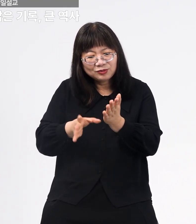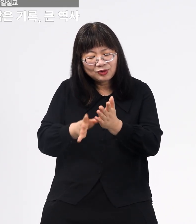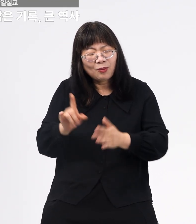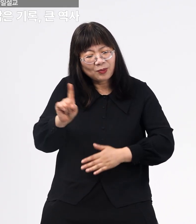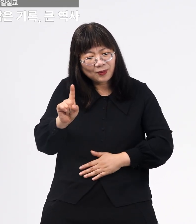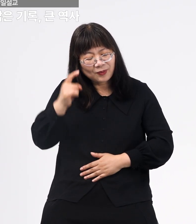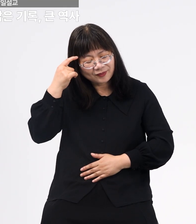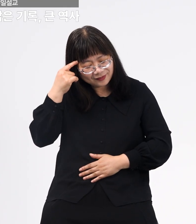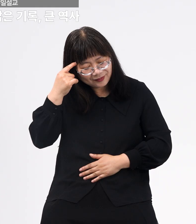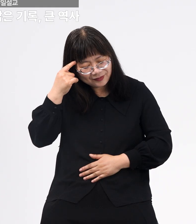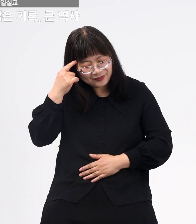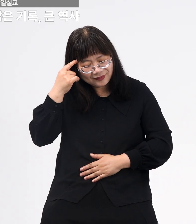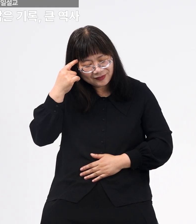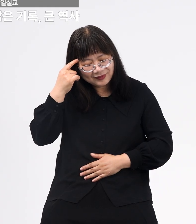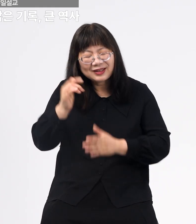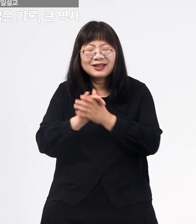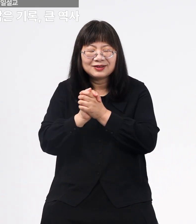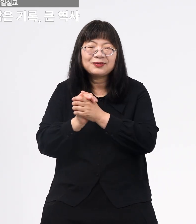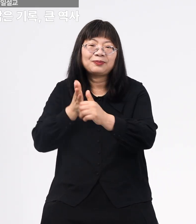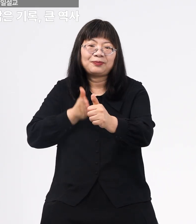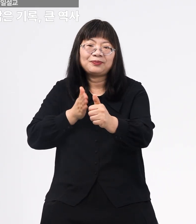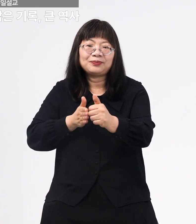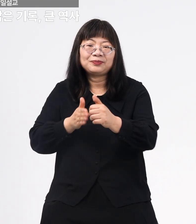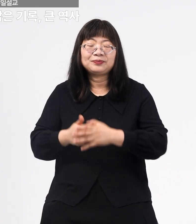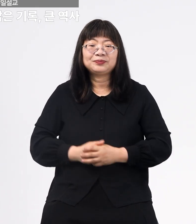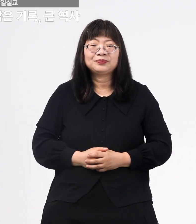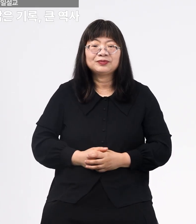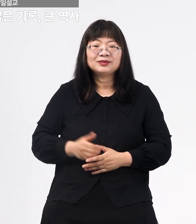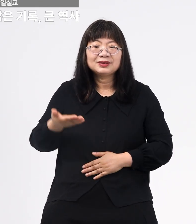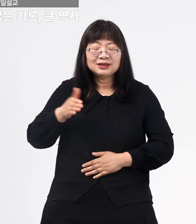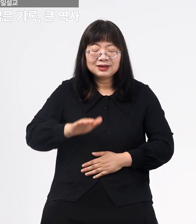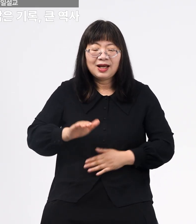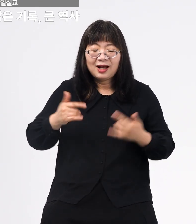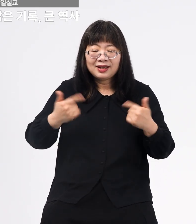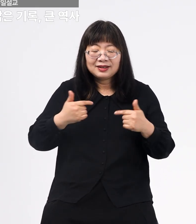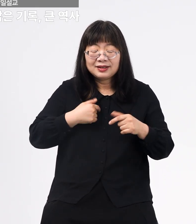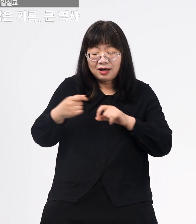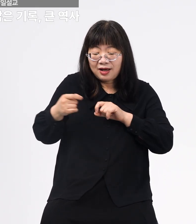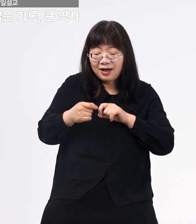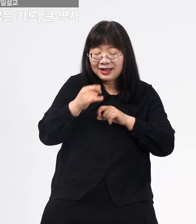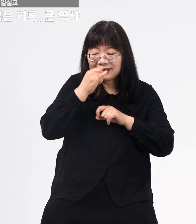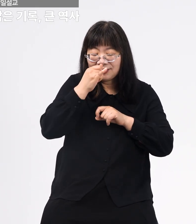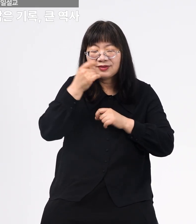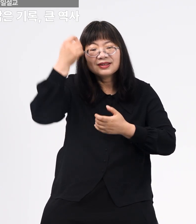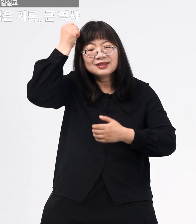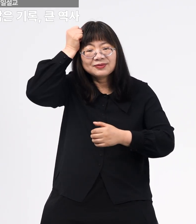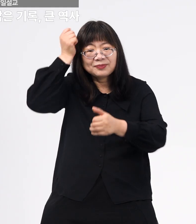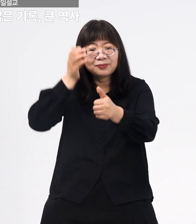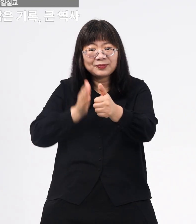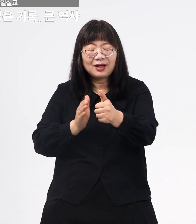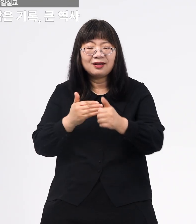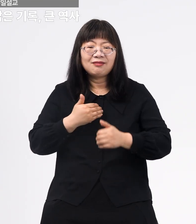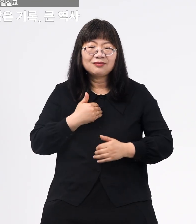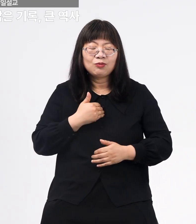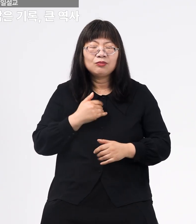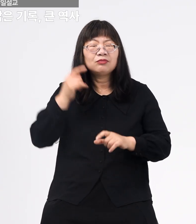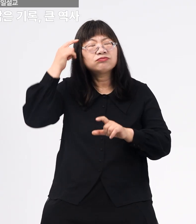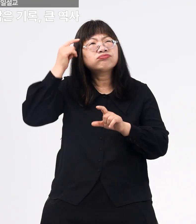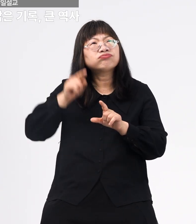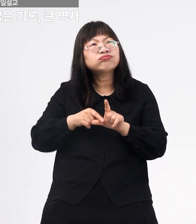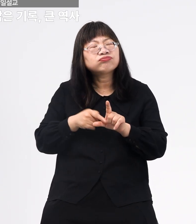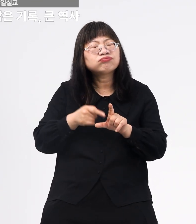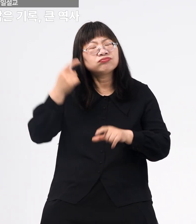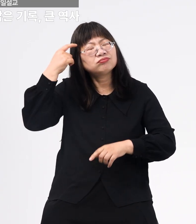그거예요. 근데 그것이 항상 내 가까이 있다는 거예요. 내가 무심히 생각하는